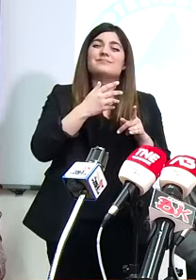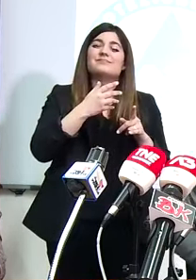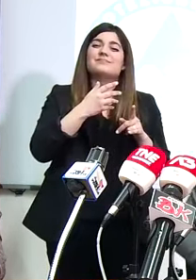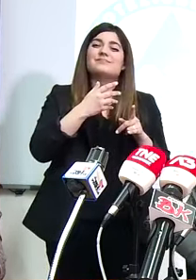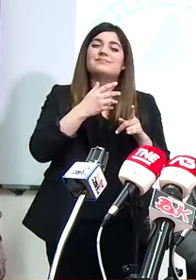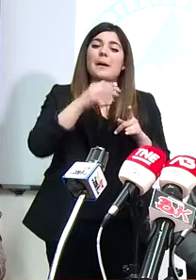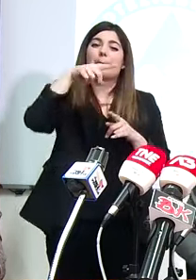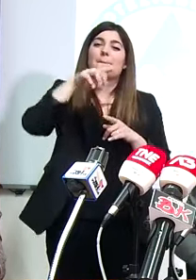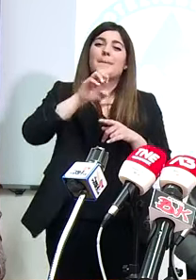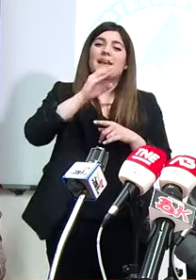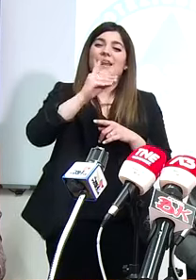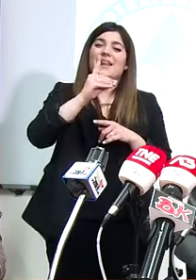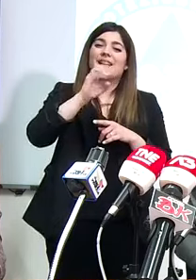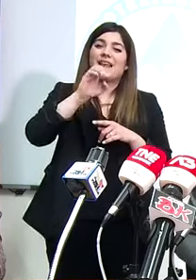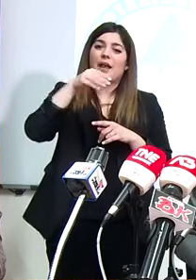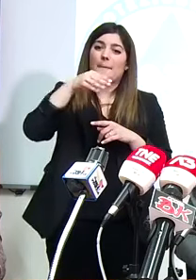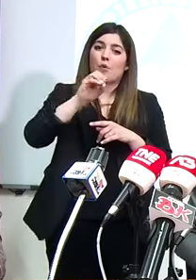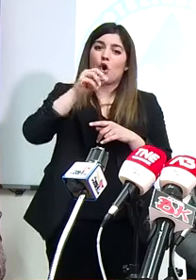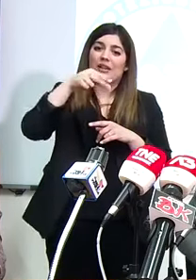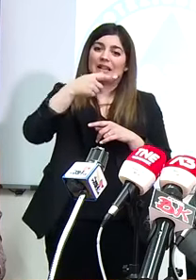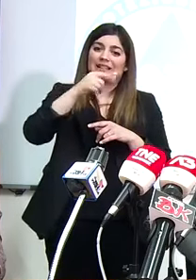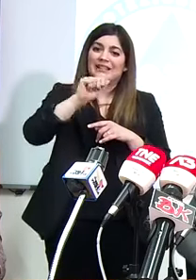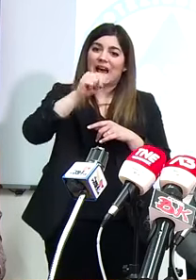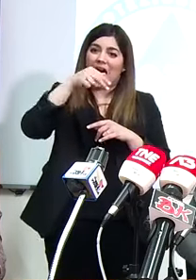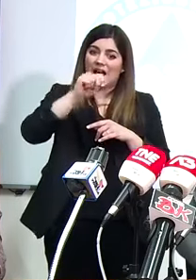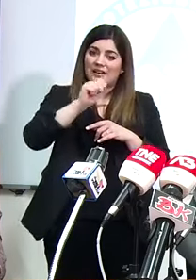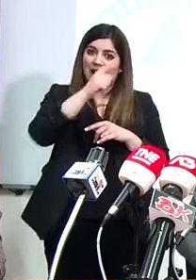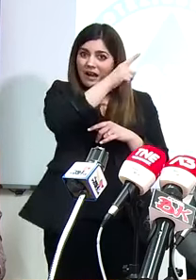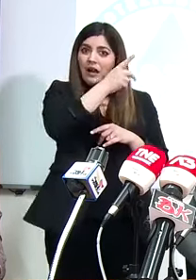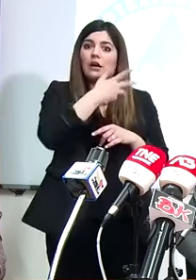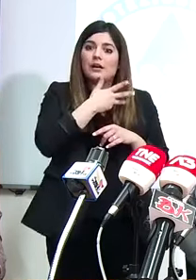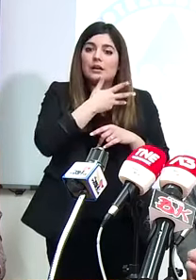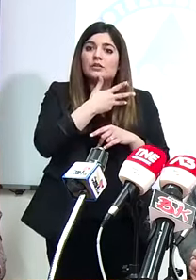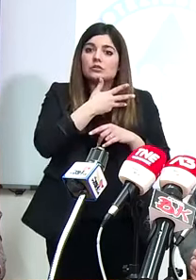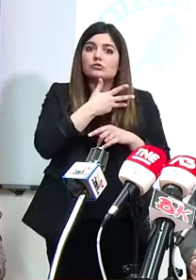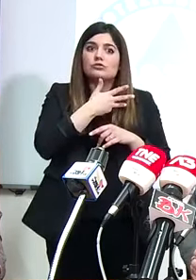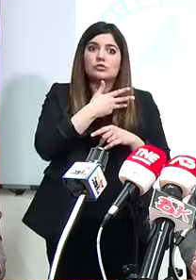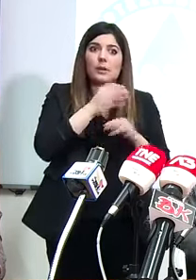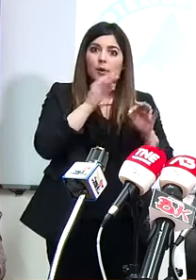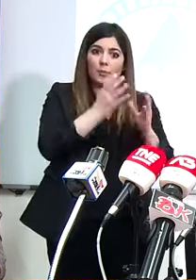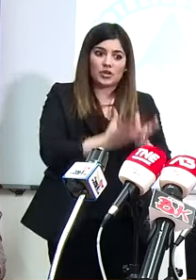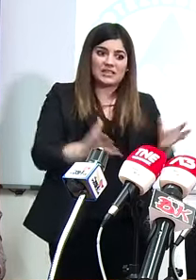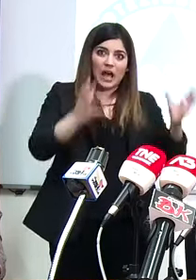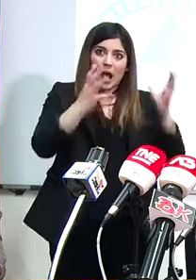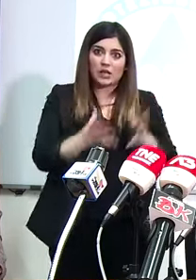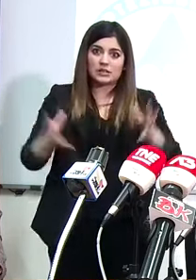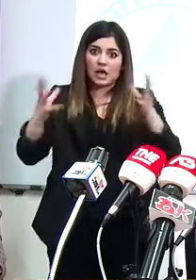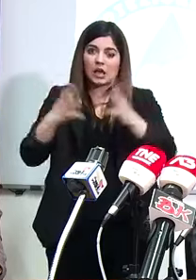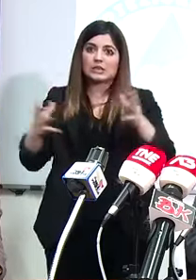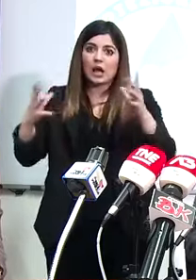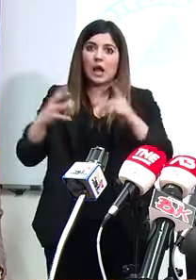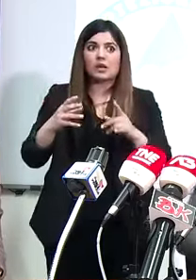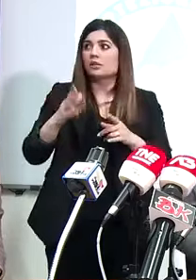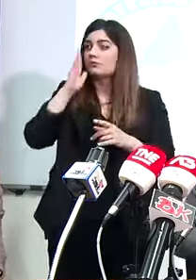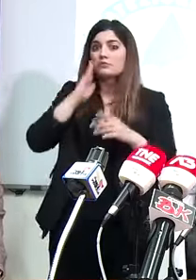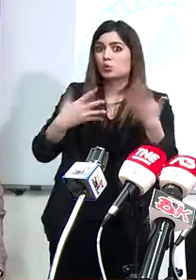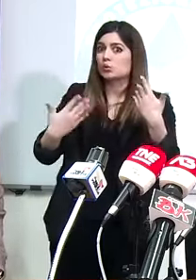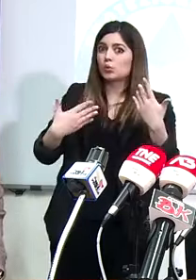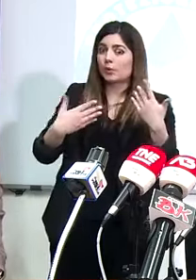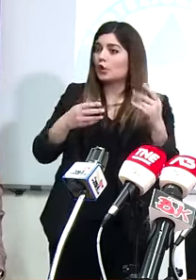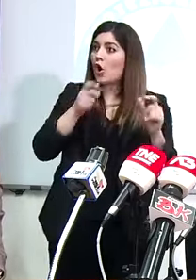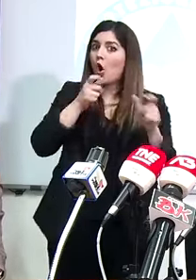dottore all'ingegner pellegrini guarda fai subito una comunicazione di no è tanto vero sono usciti noi ma non è che sta in più a dire da ogni